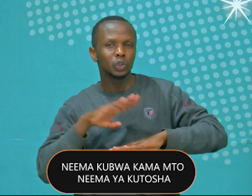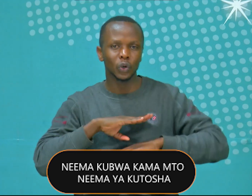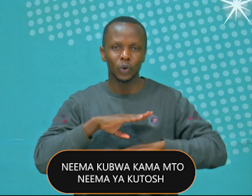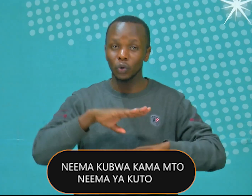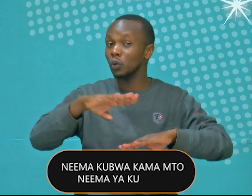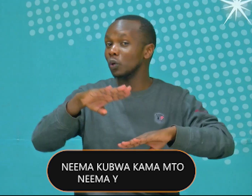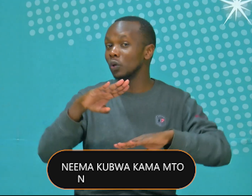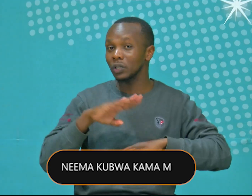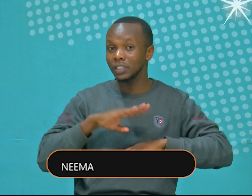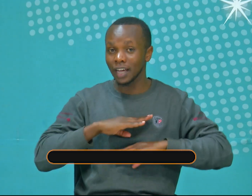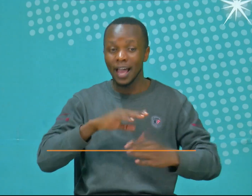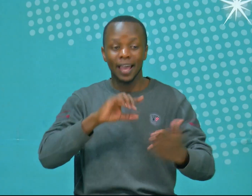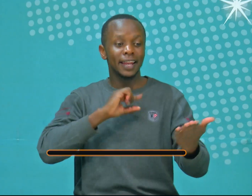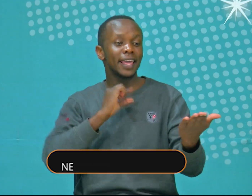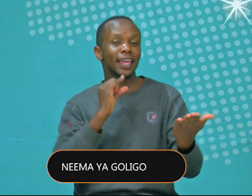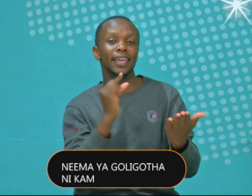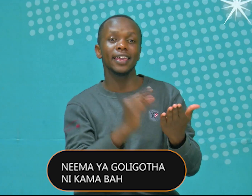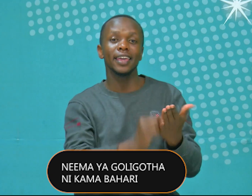kutosha